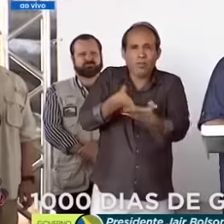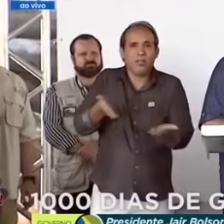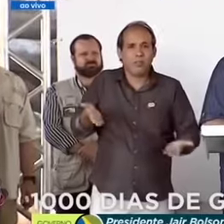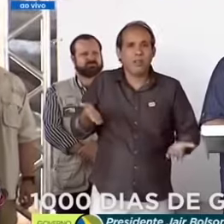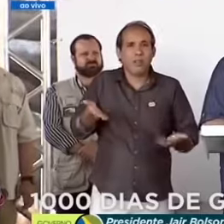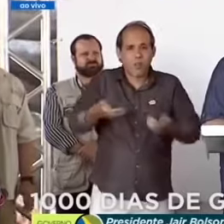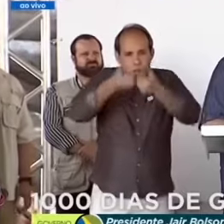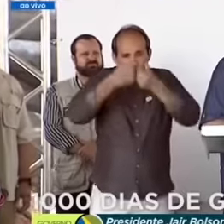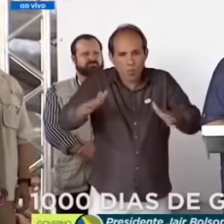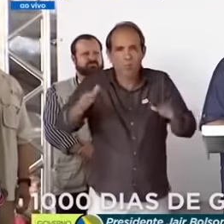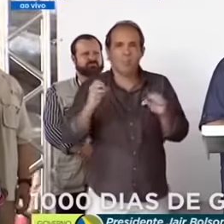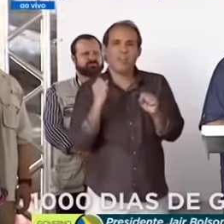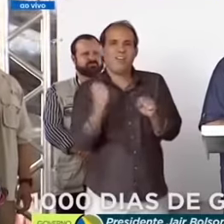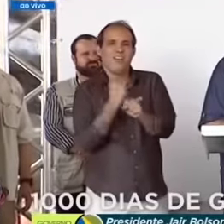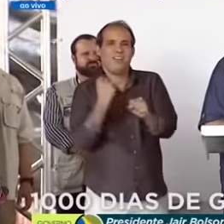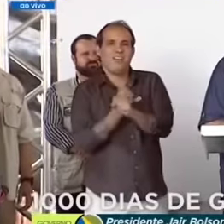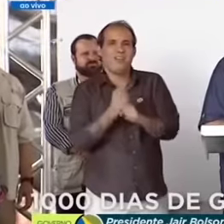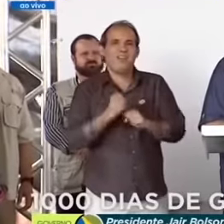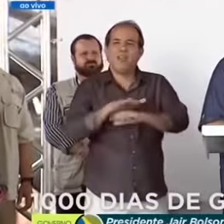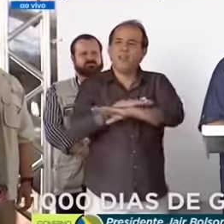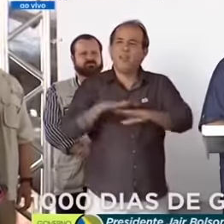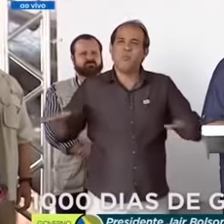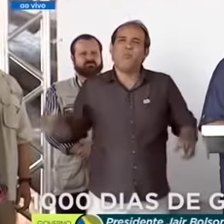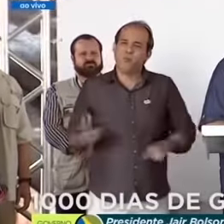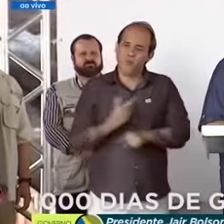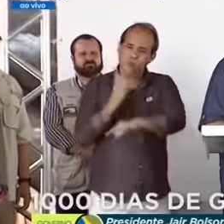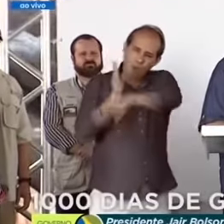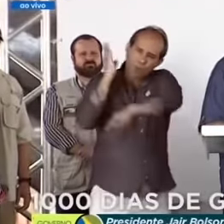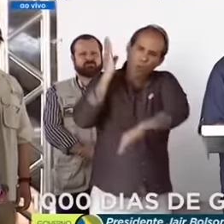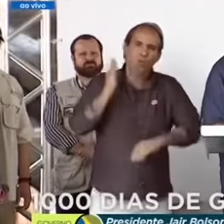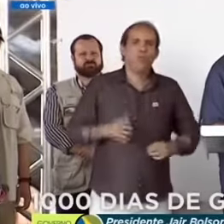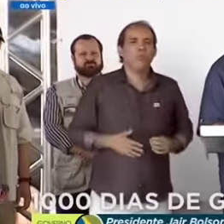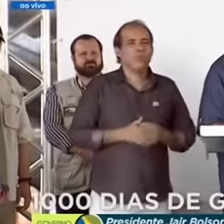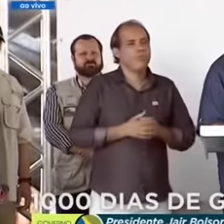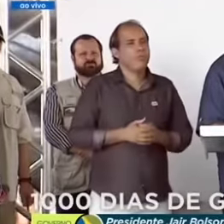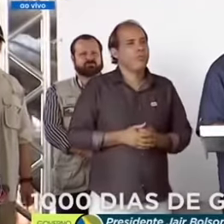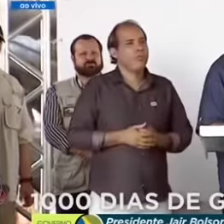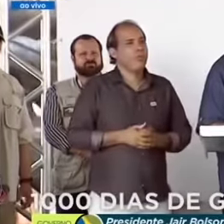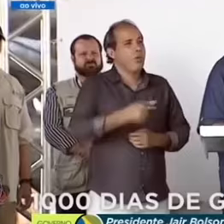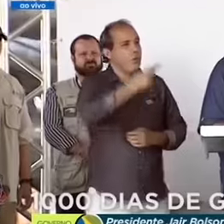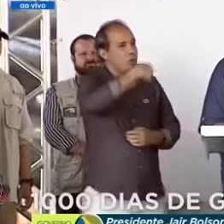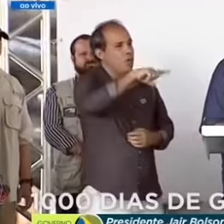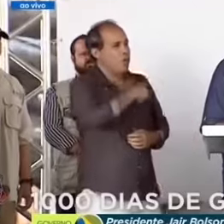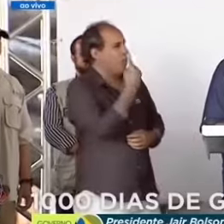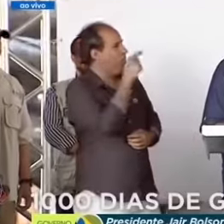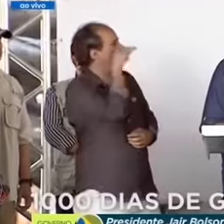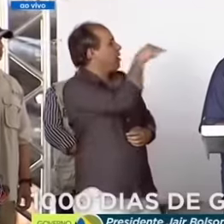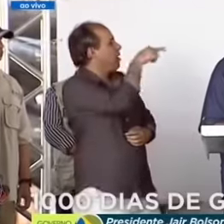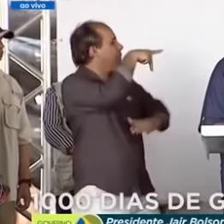para o início das obras foi vencido. E nós temos uma pedra aqui do lado.